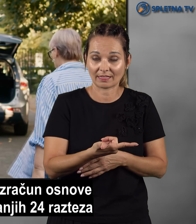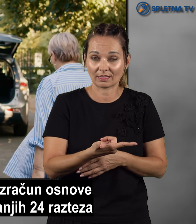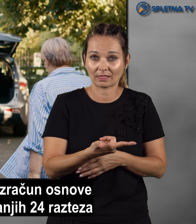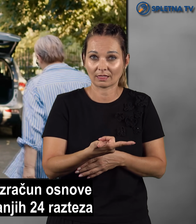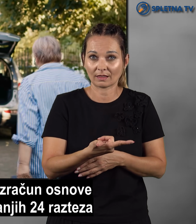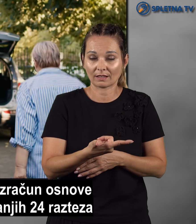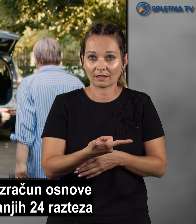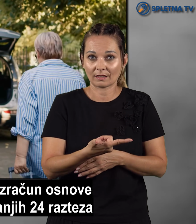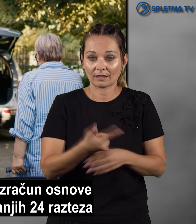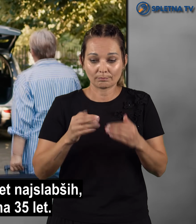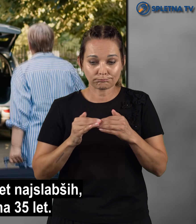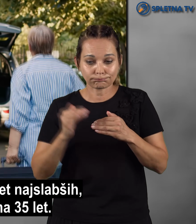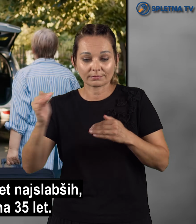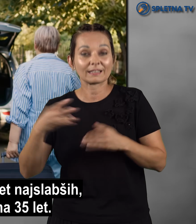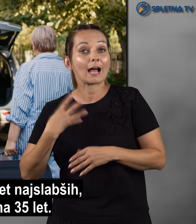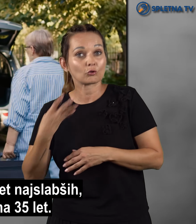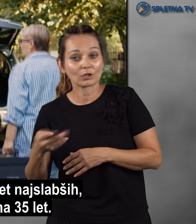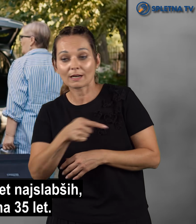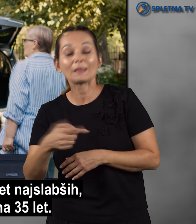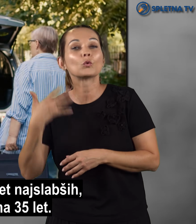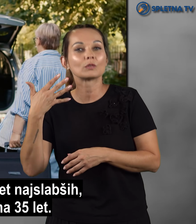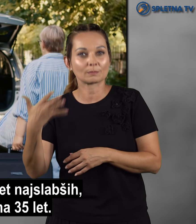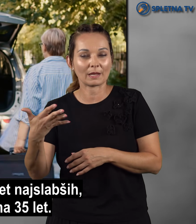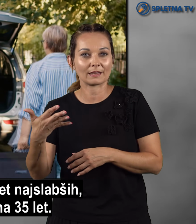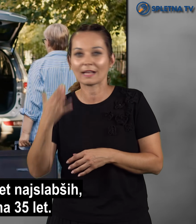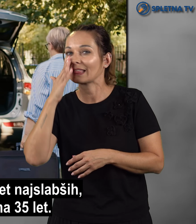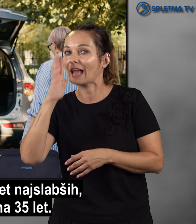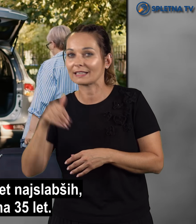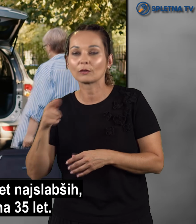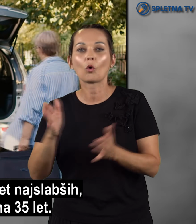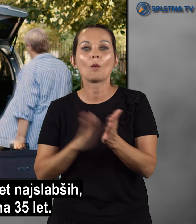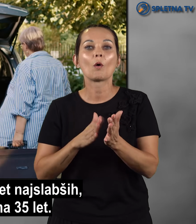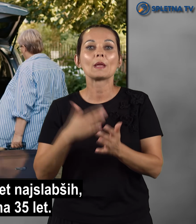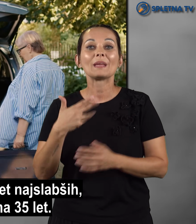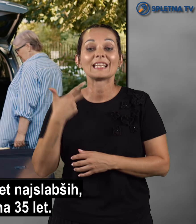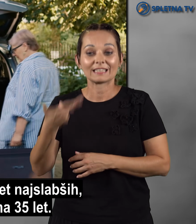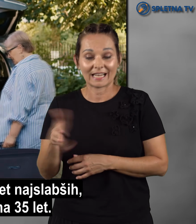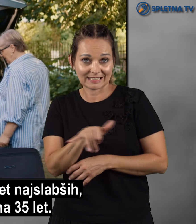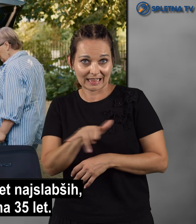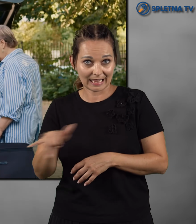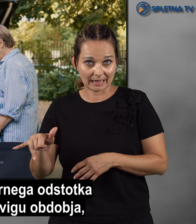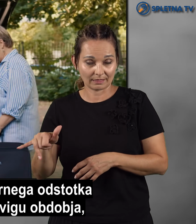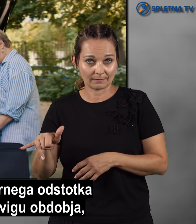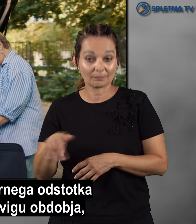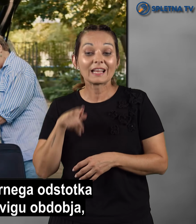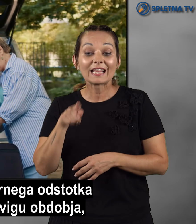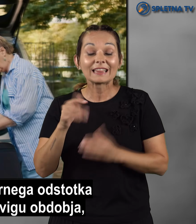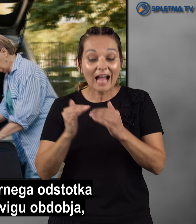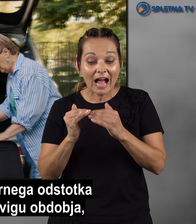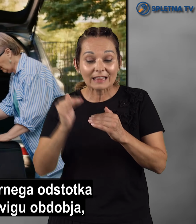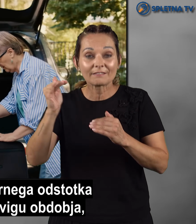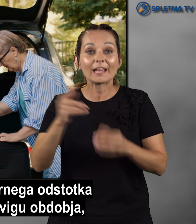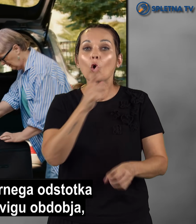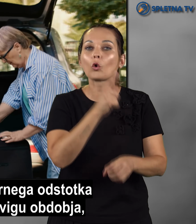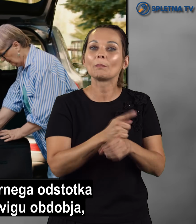24 razteza na 40 minus 5 najslabših, se pravi na 35 let. In ta